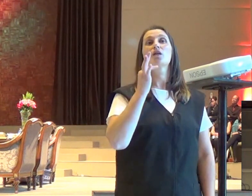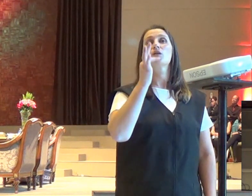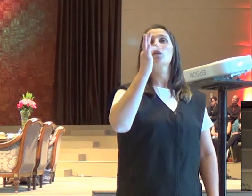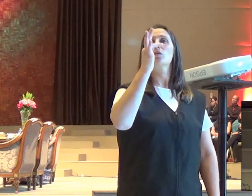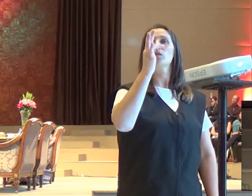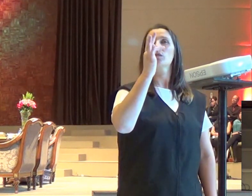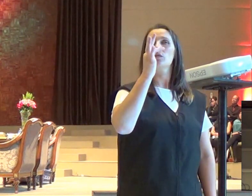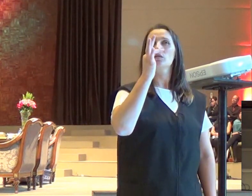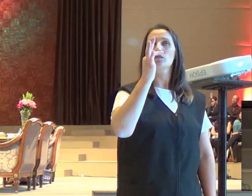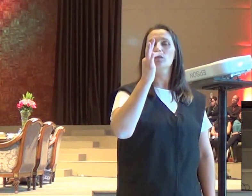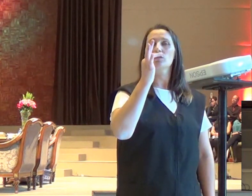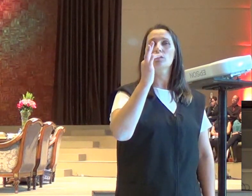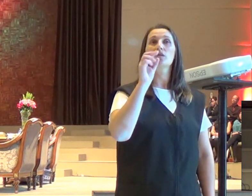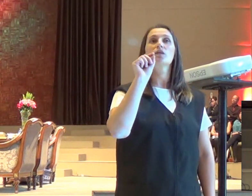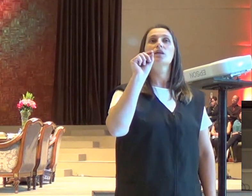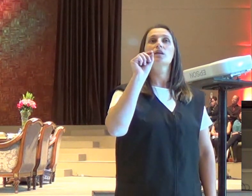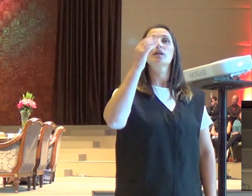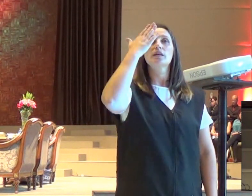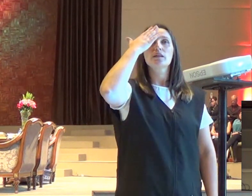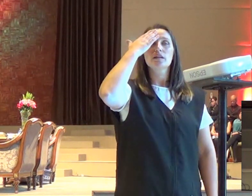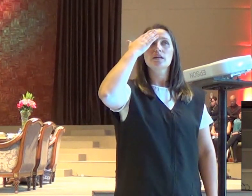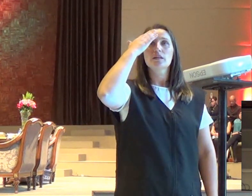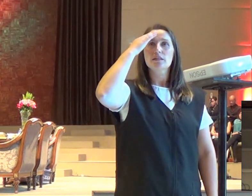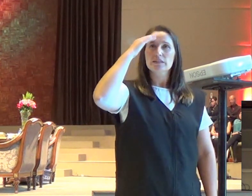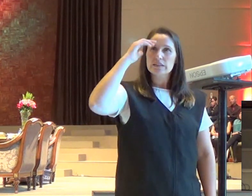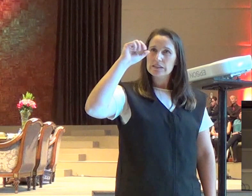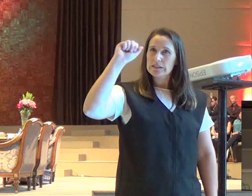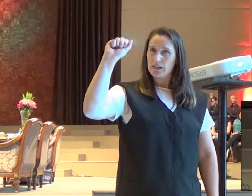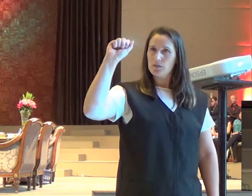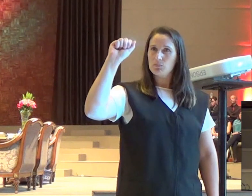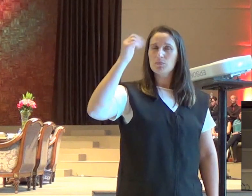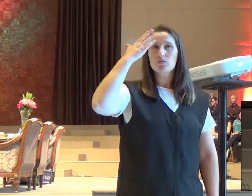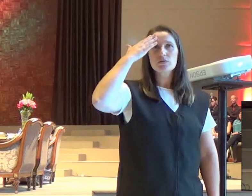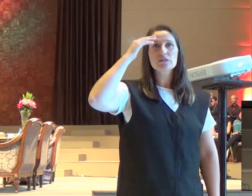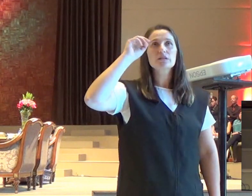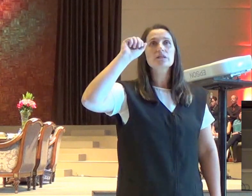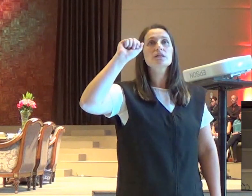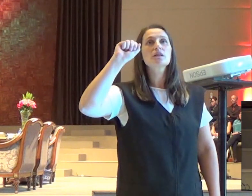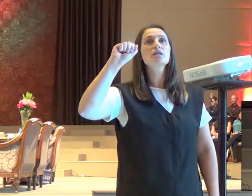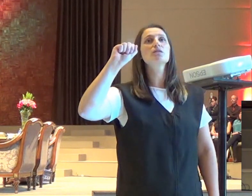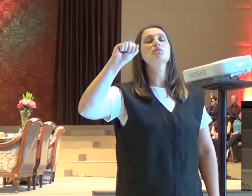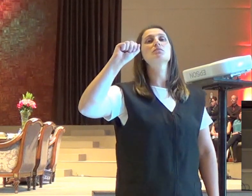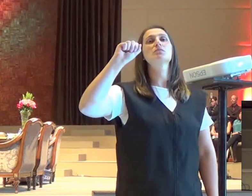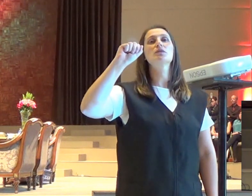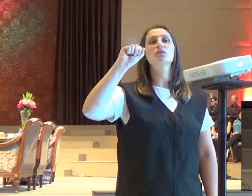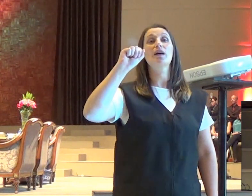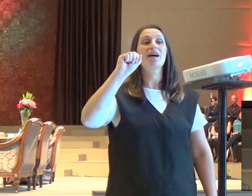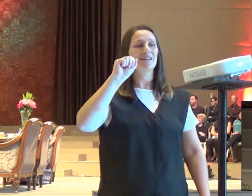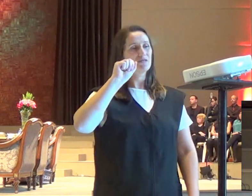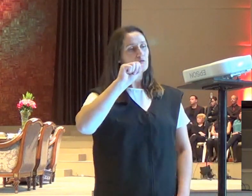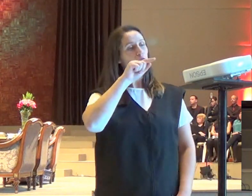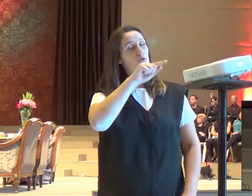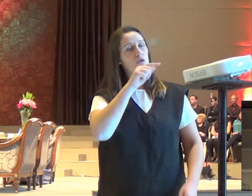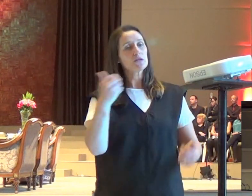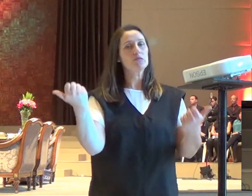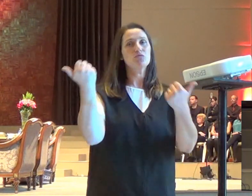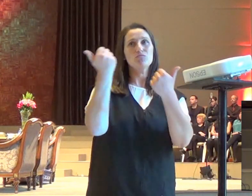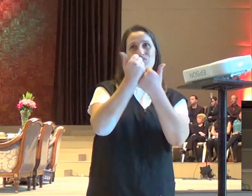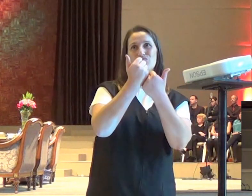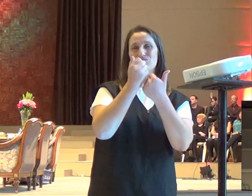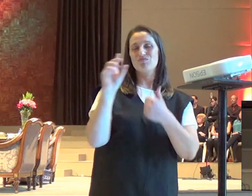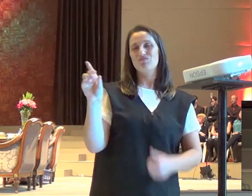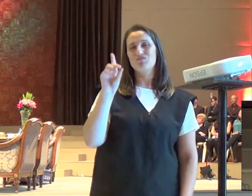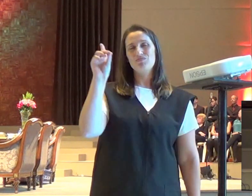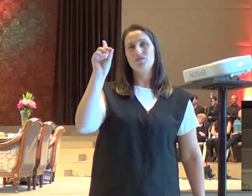frente quando Salomão é indicado para ser o sucessor de Davi e